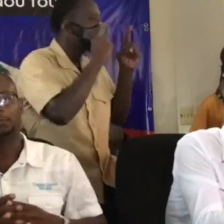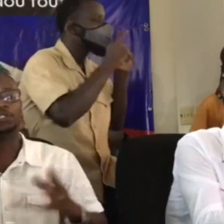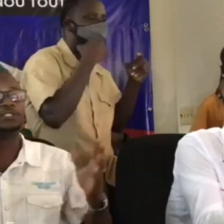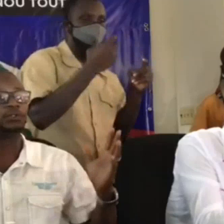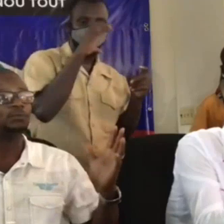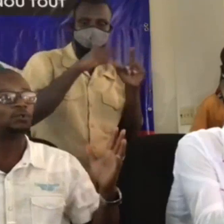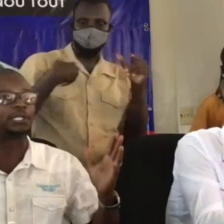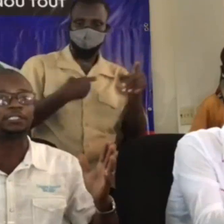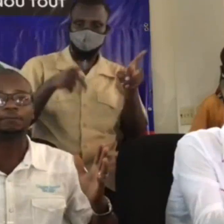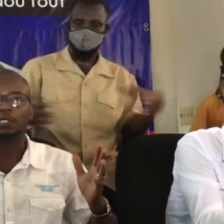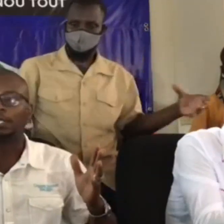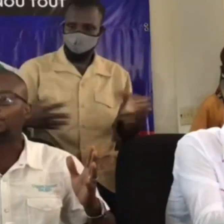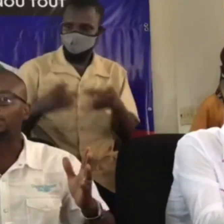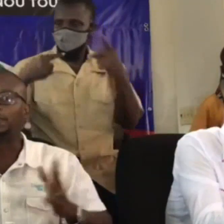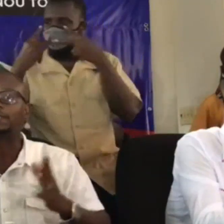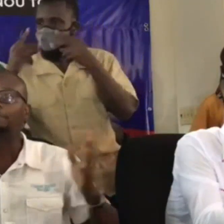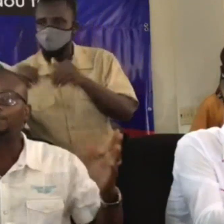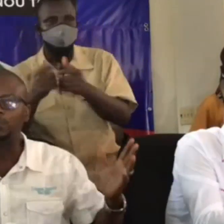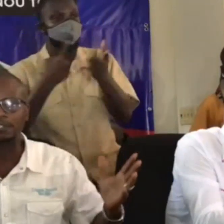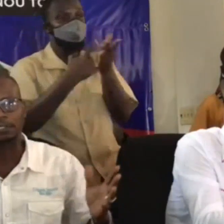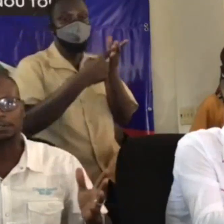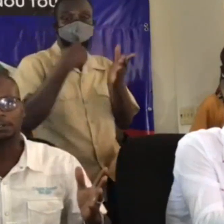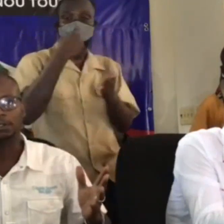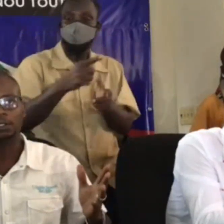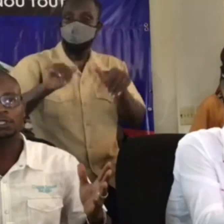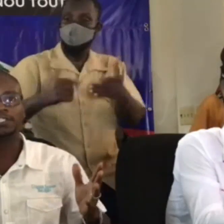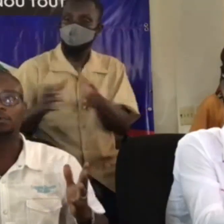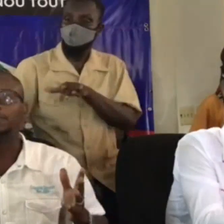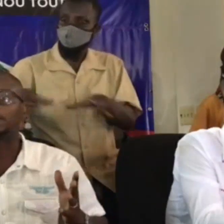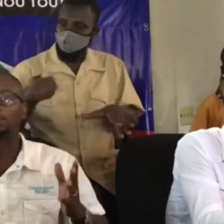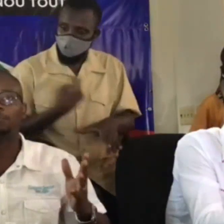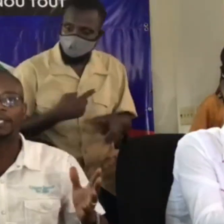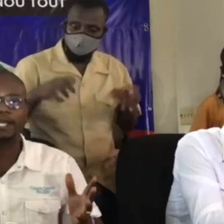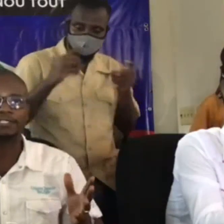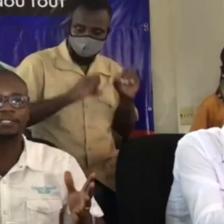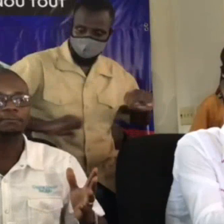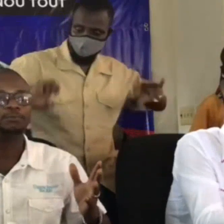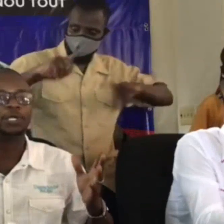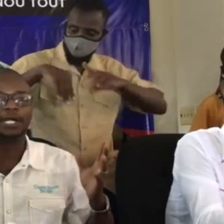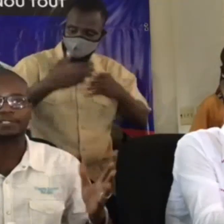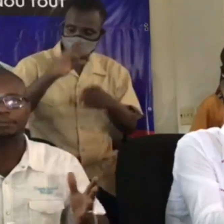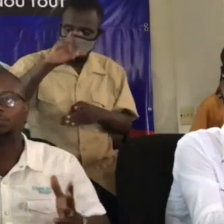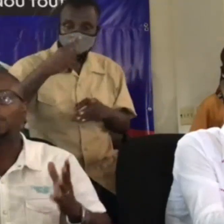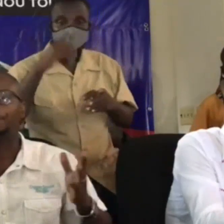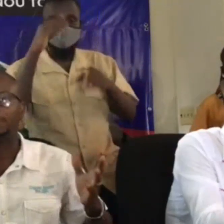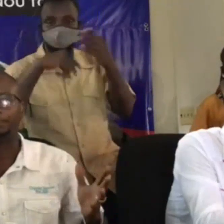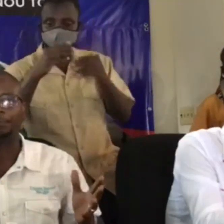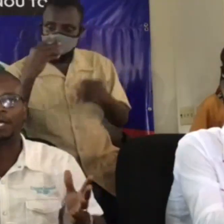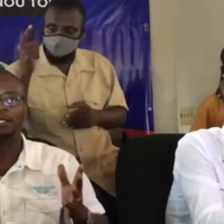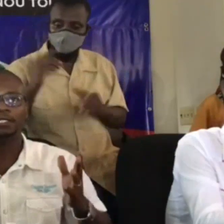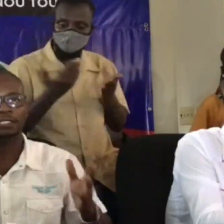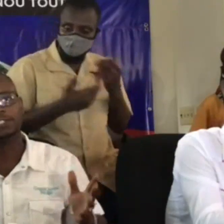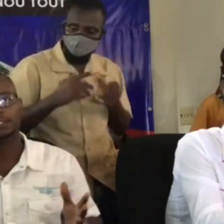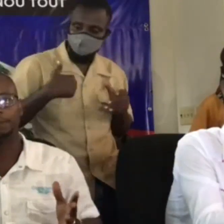partout. Mais je dis à tout le monde constater, la police est extrêmement puissante. Laisse mobilisation pour le baillé gaz, pour craser, pour empêcher